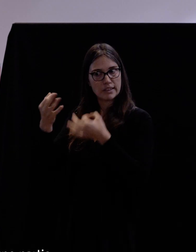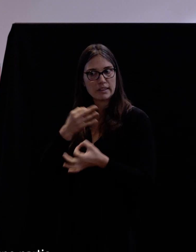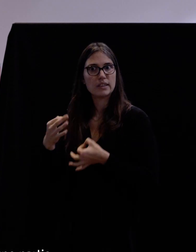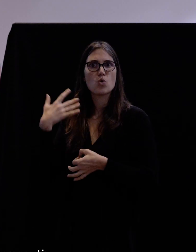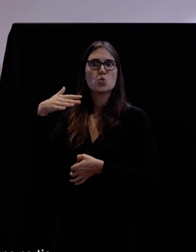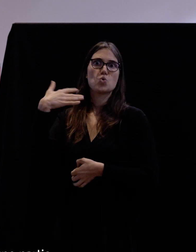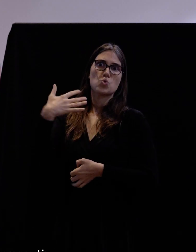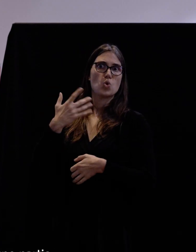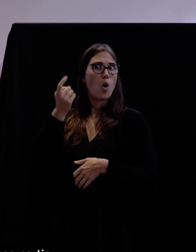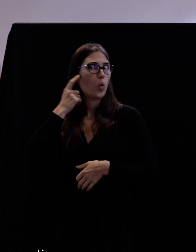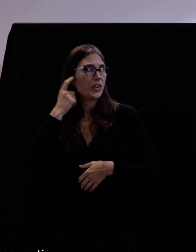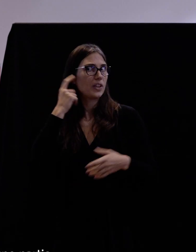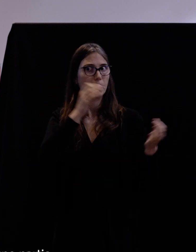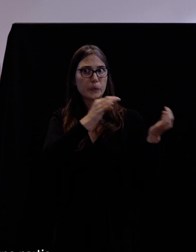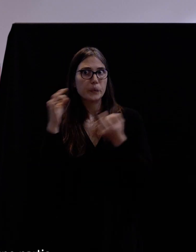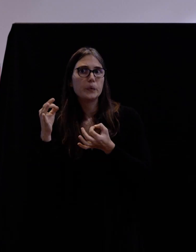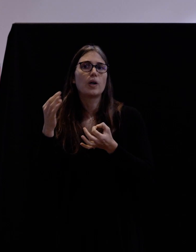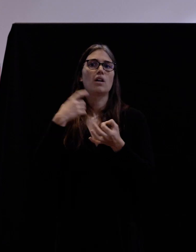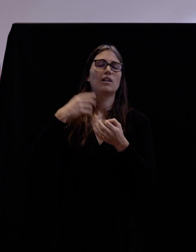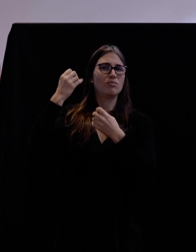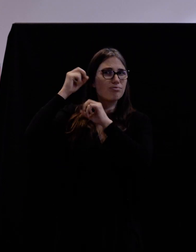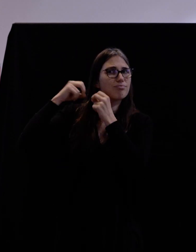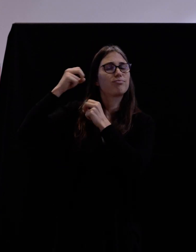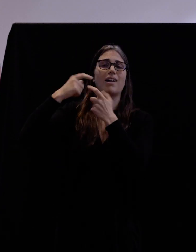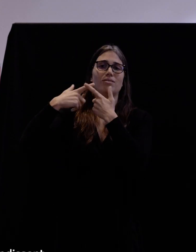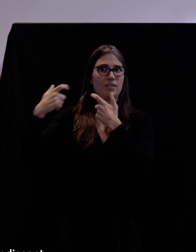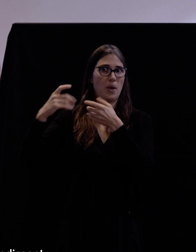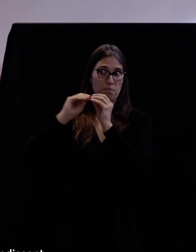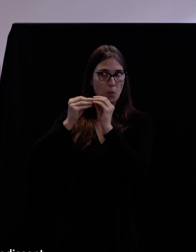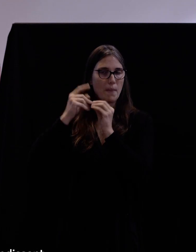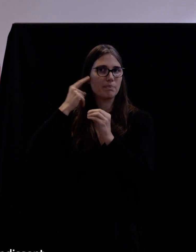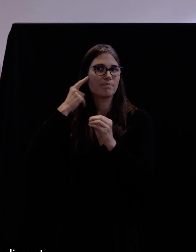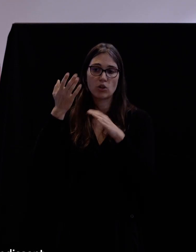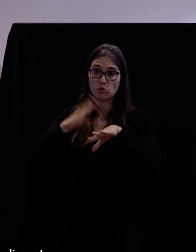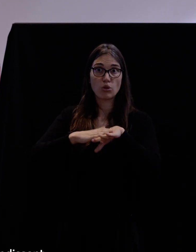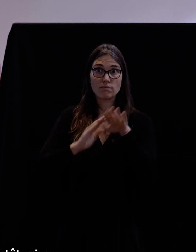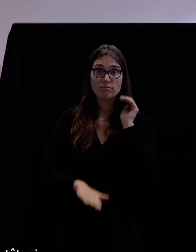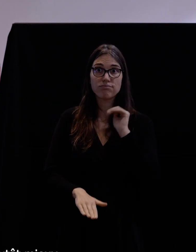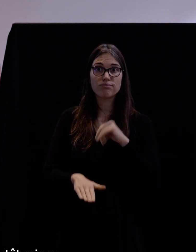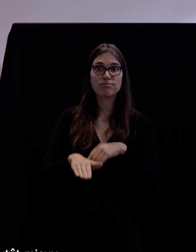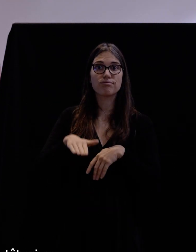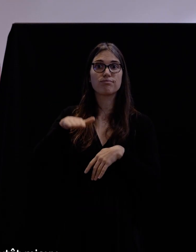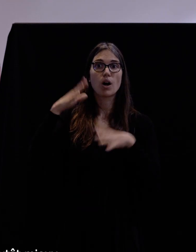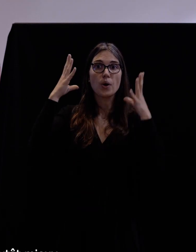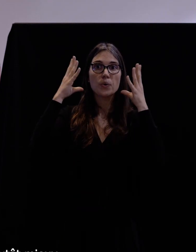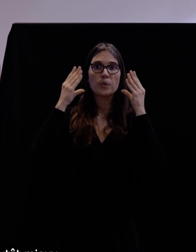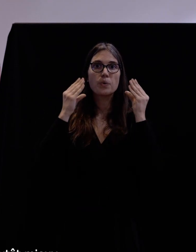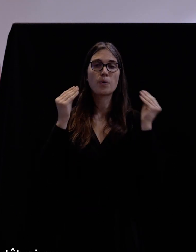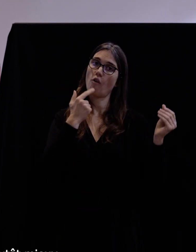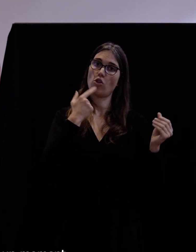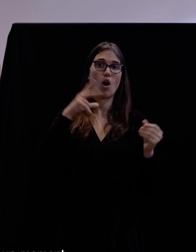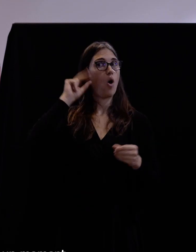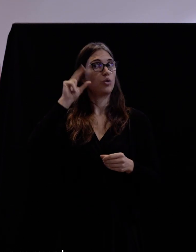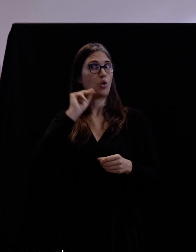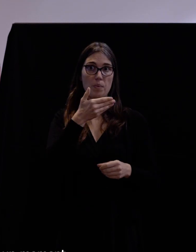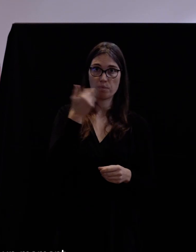une partie d'otite séromuqueuse avec les glouglous, les otites, les machins, quand ils grandissent, ça sèche un peu, donc ils entendent plutôt mieux que ce qu'on avait dit au